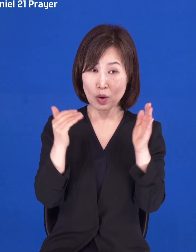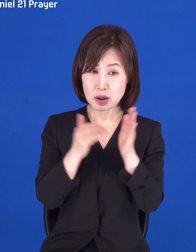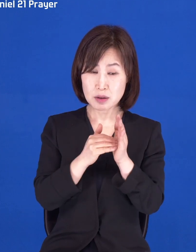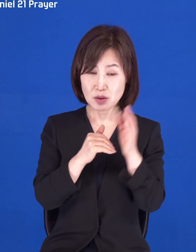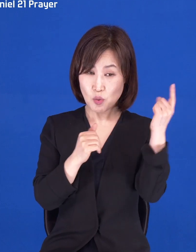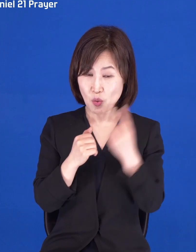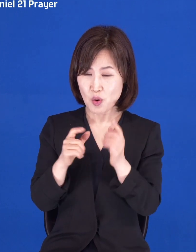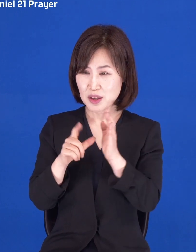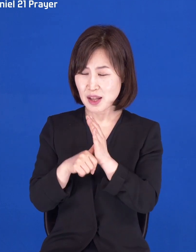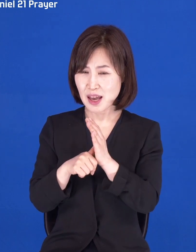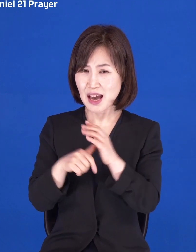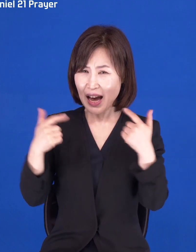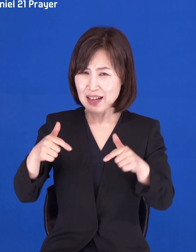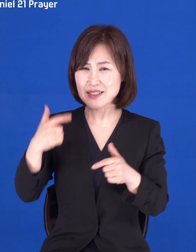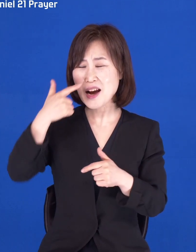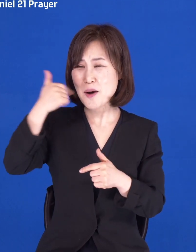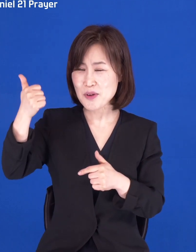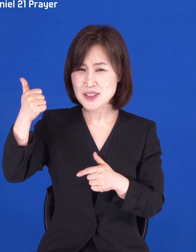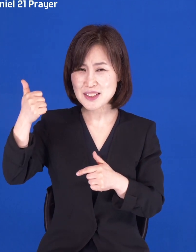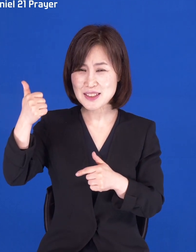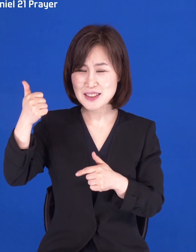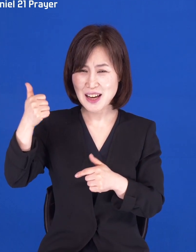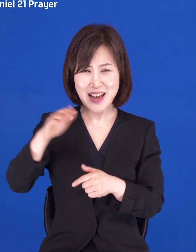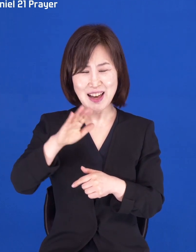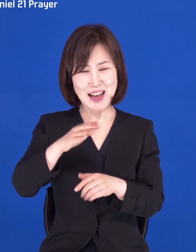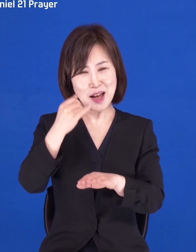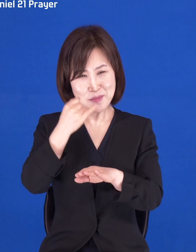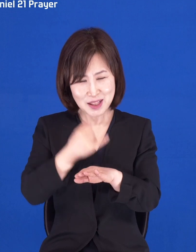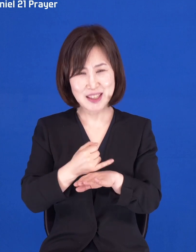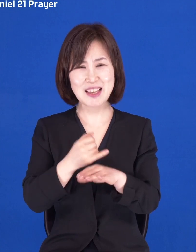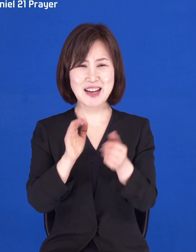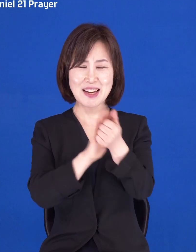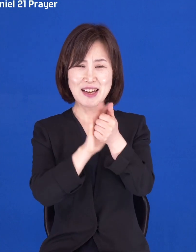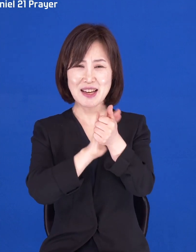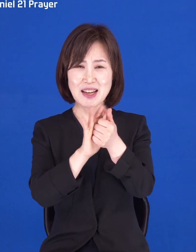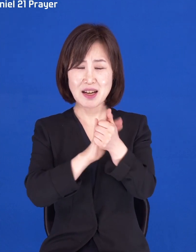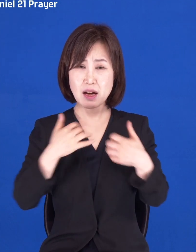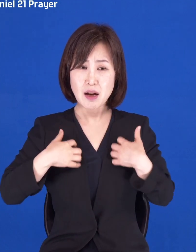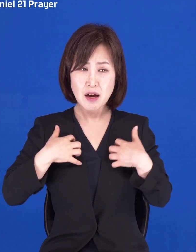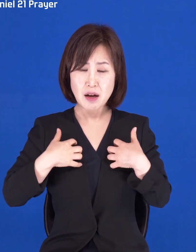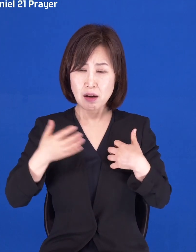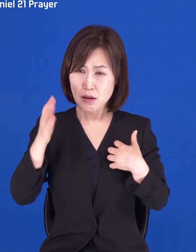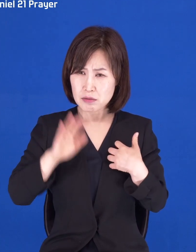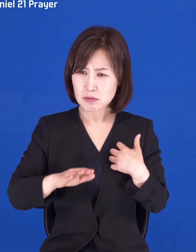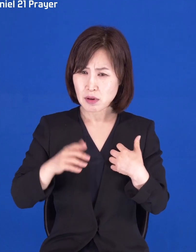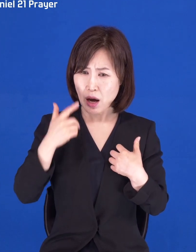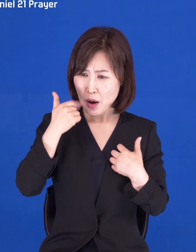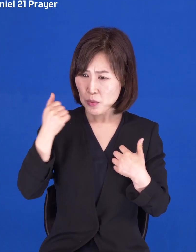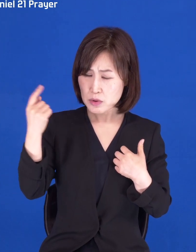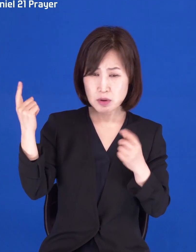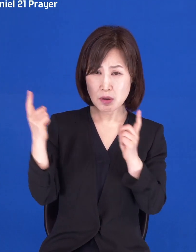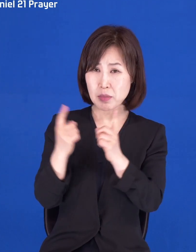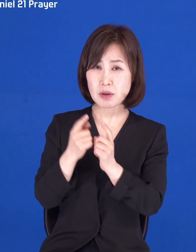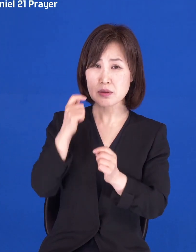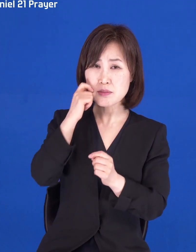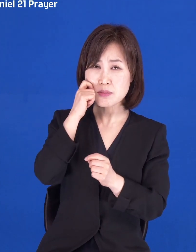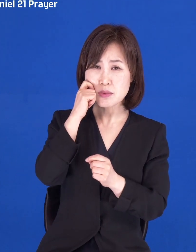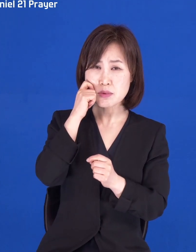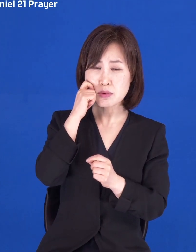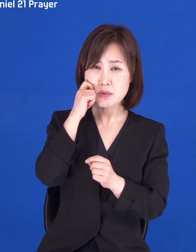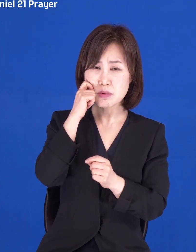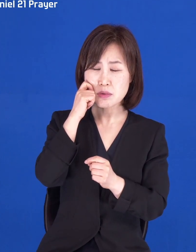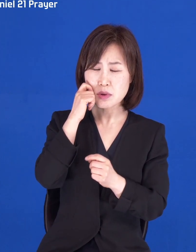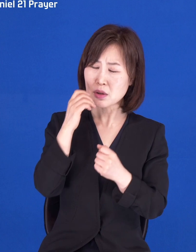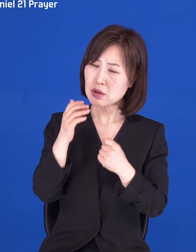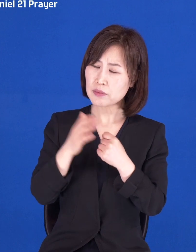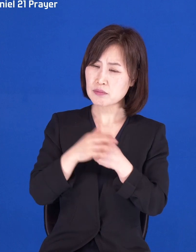아버지께서 작업실 문을 열고 나오셔서는 갔다 왔냐고 맞아주셨는데 아버지도 안 나오시고, 그래서 아버지